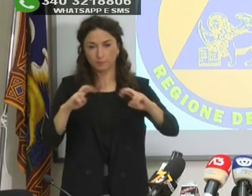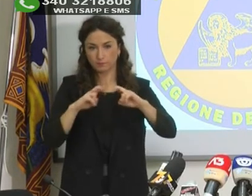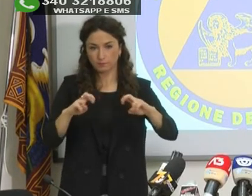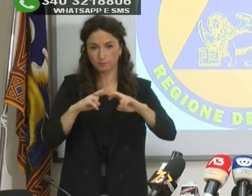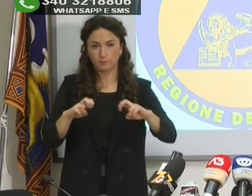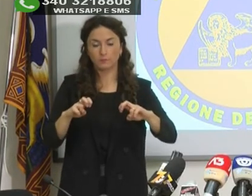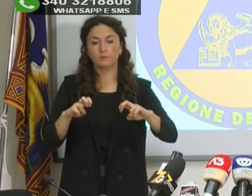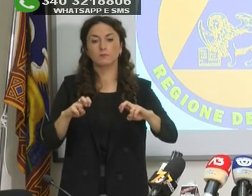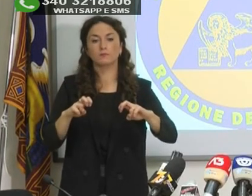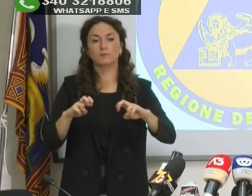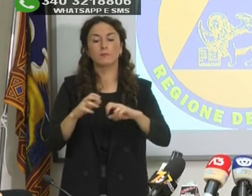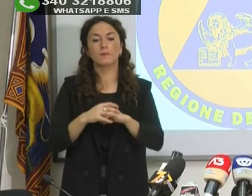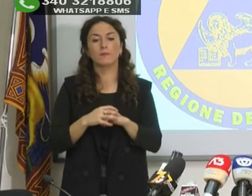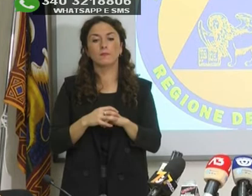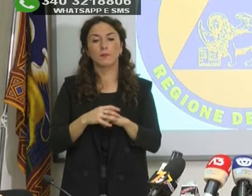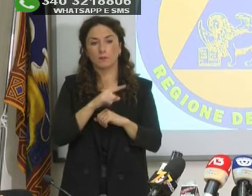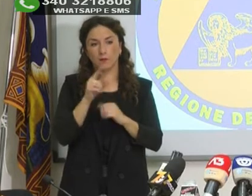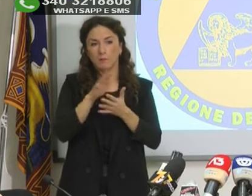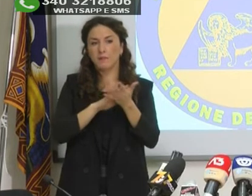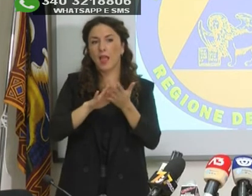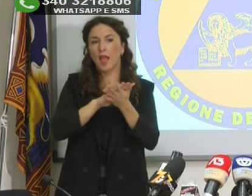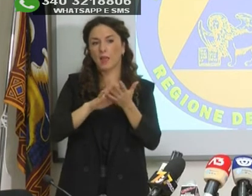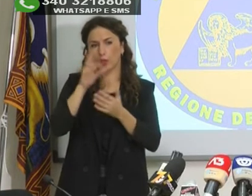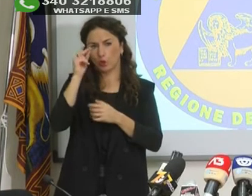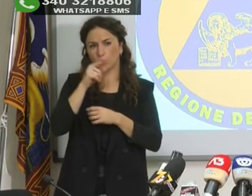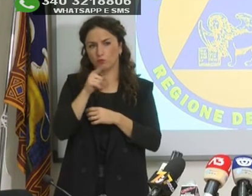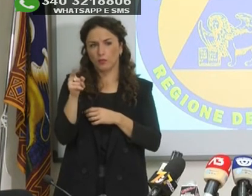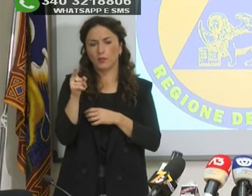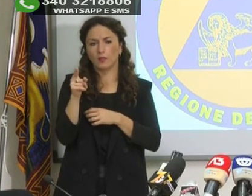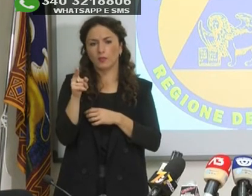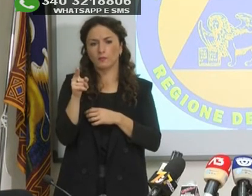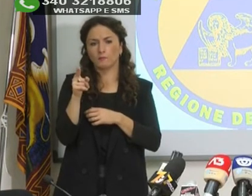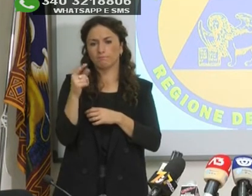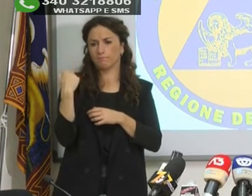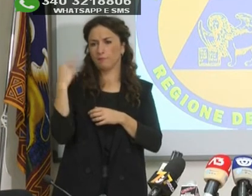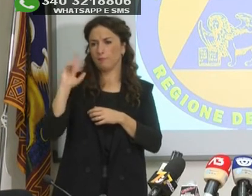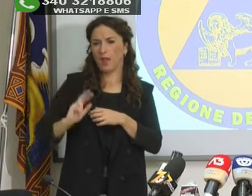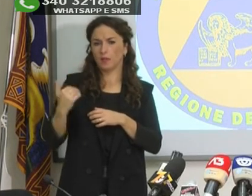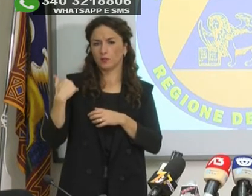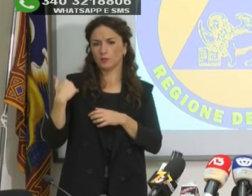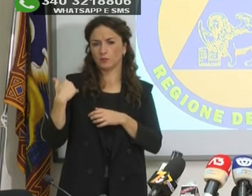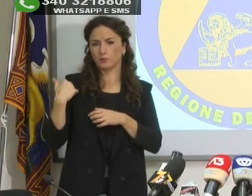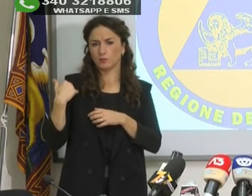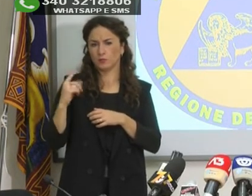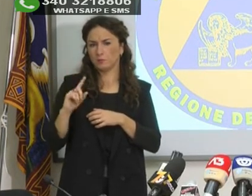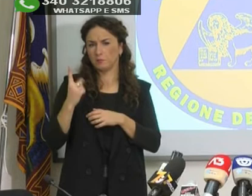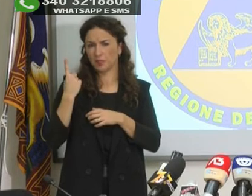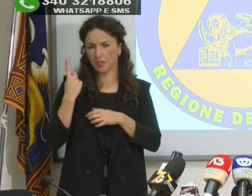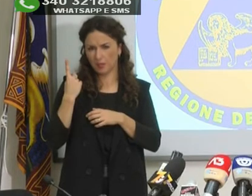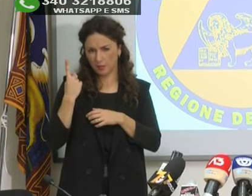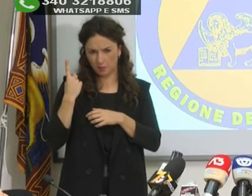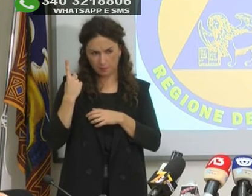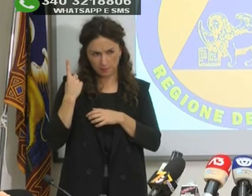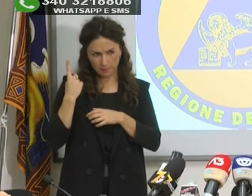in base ai piani che voi conoscete, che ci sono stati nel mese di marzo, il primo mi sembra, le